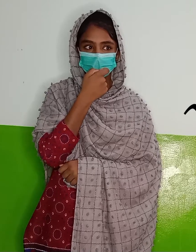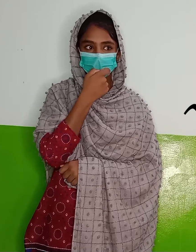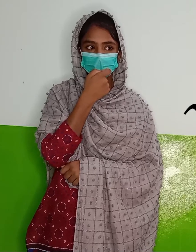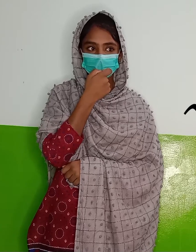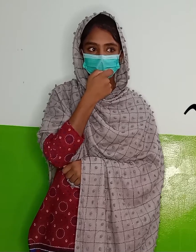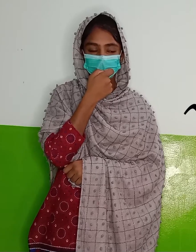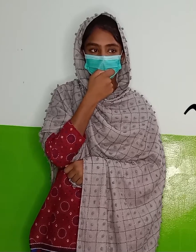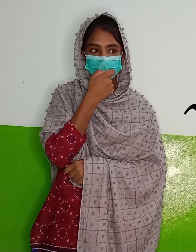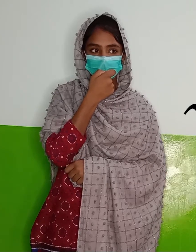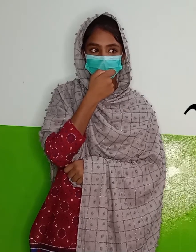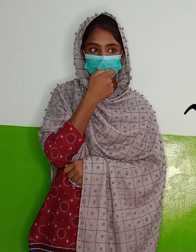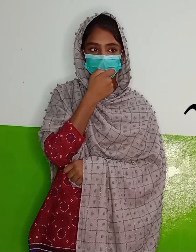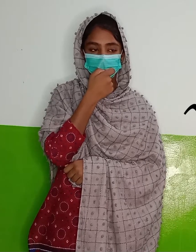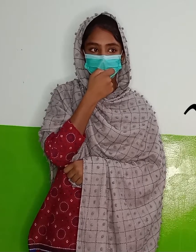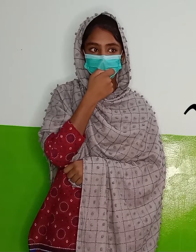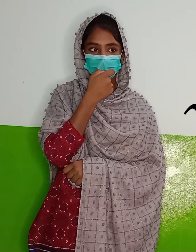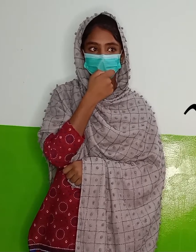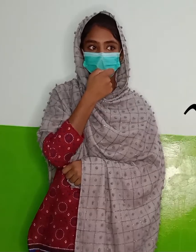نا چومنے والی بات، لیکن چومنا نہیں ہے، ایسے بس